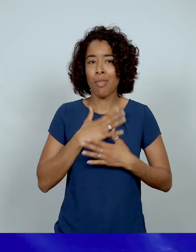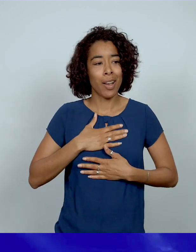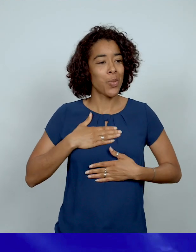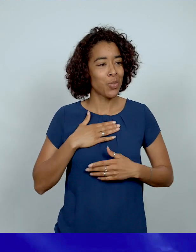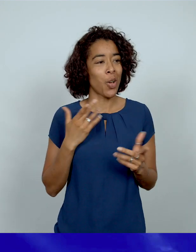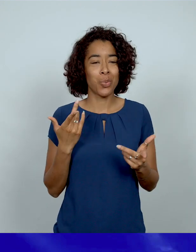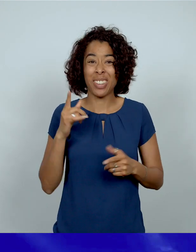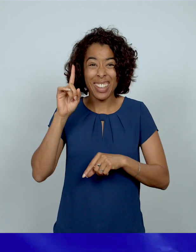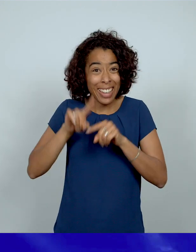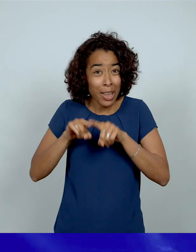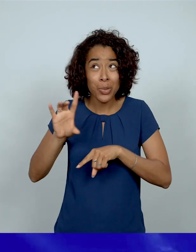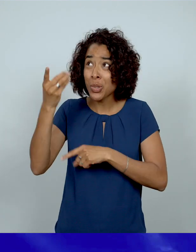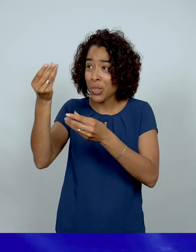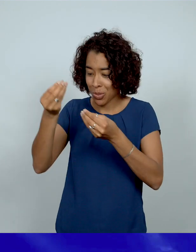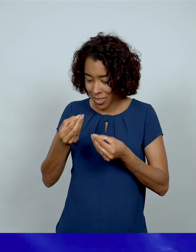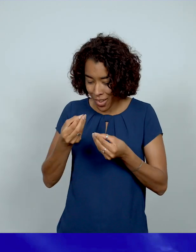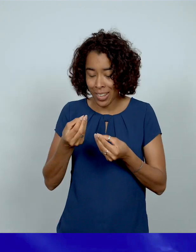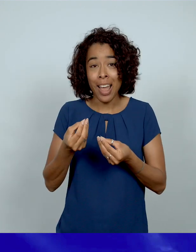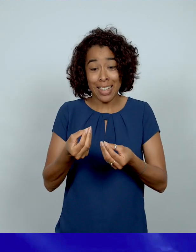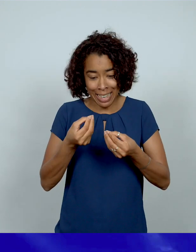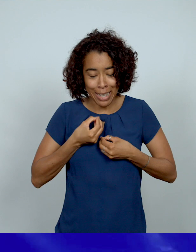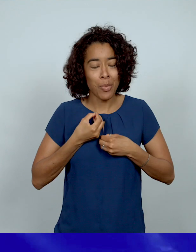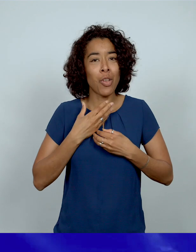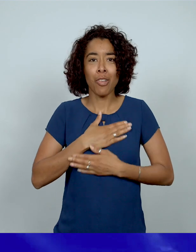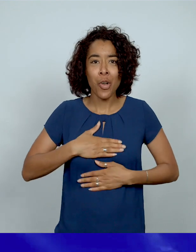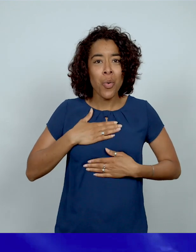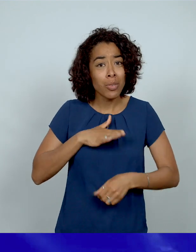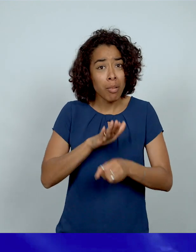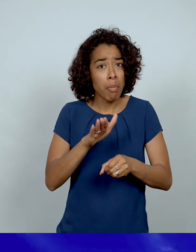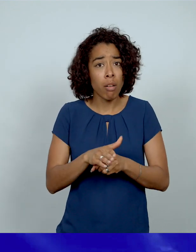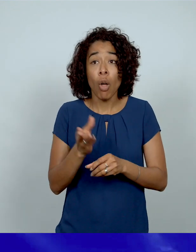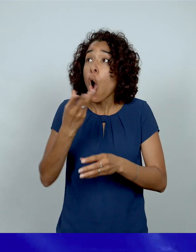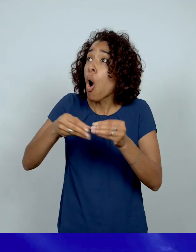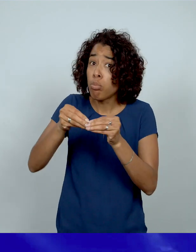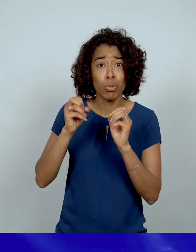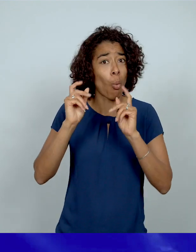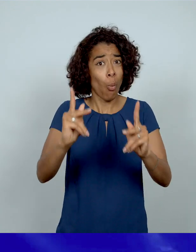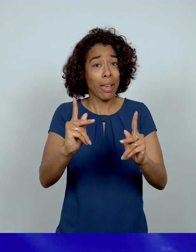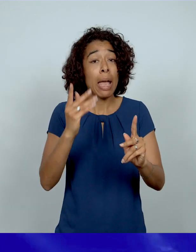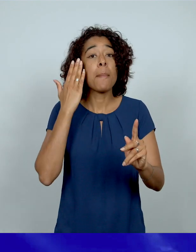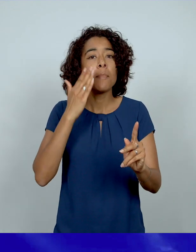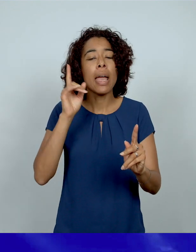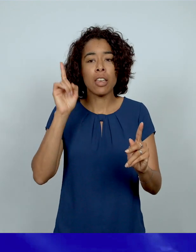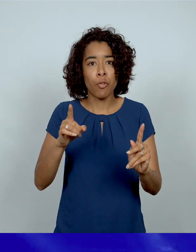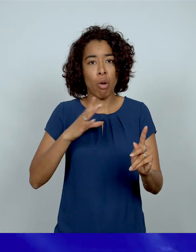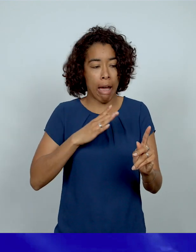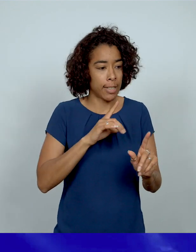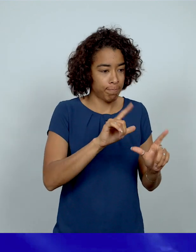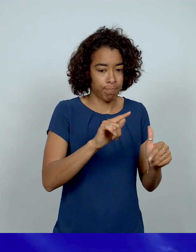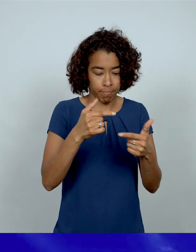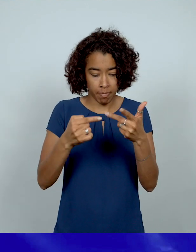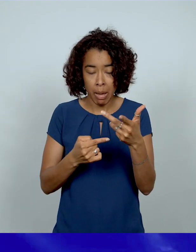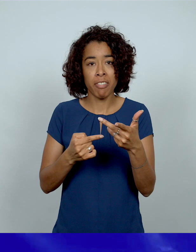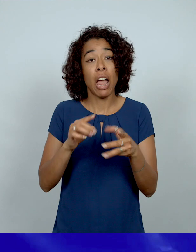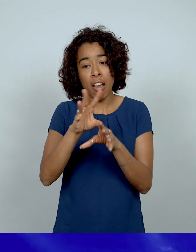possédons, les cadeaux que Dieu nous donne, alors on est content. Et puis on peut avoir plus après. Mais il y a cette notion, je suis heureux de